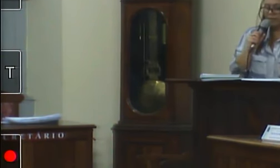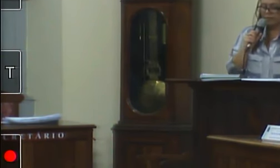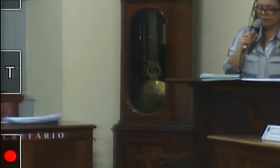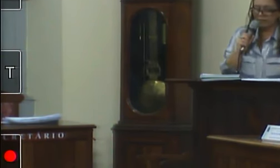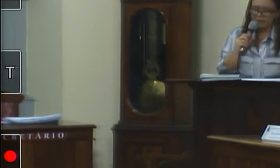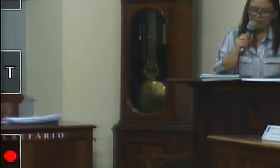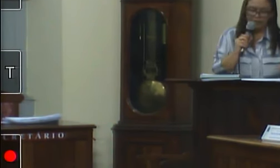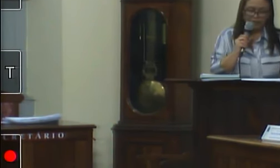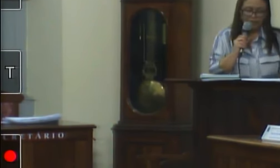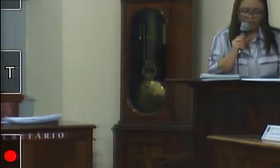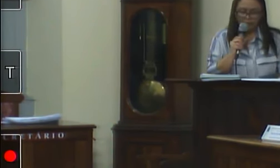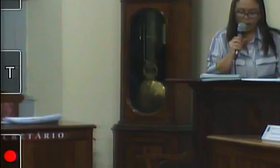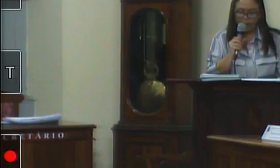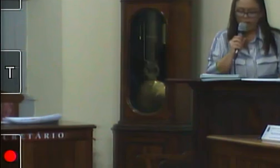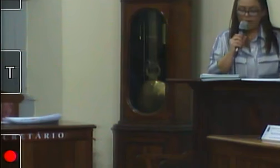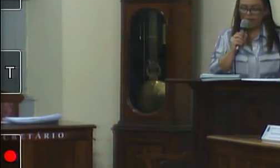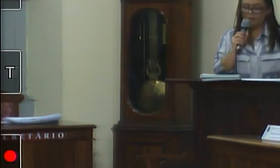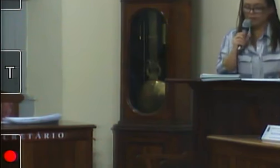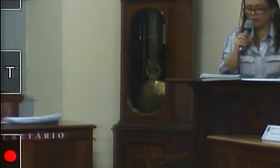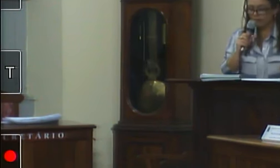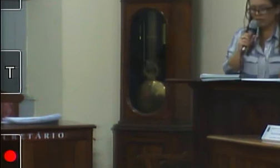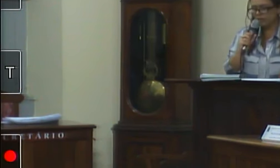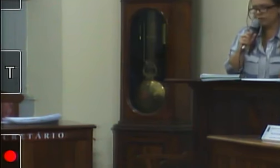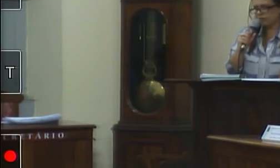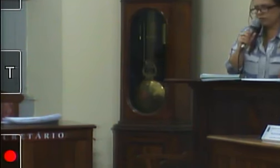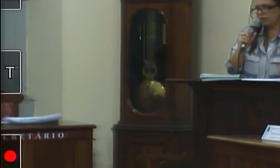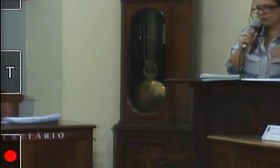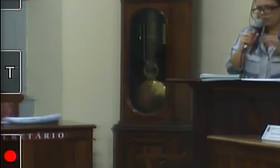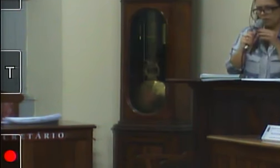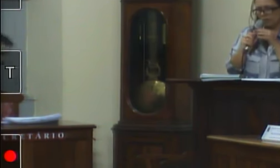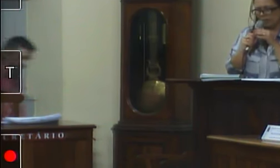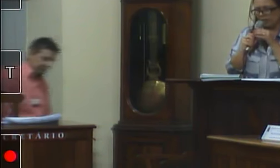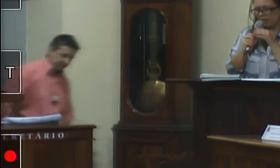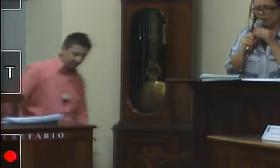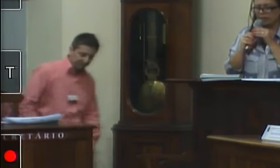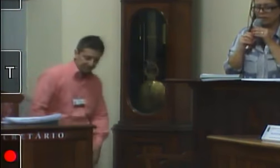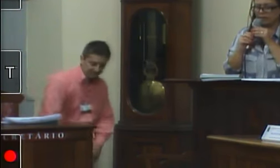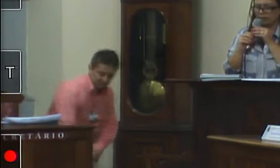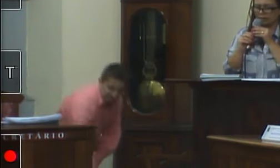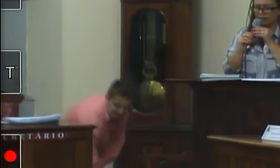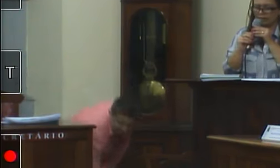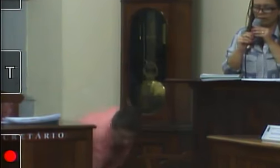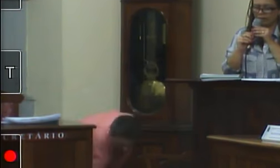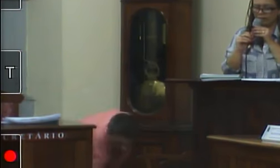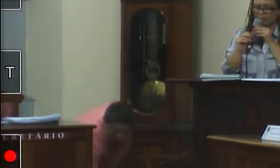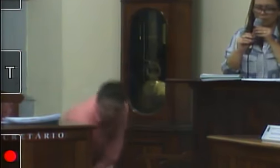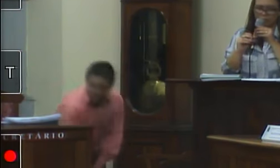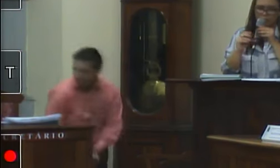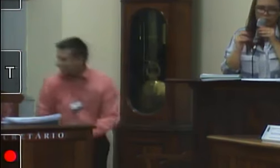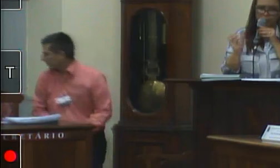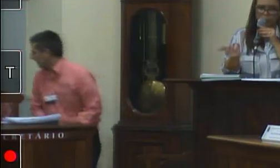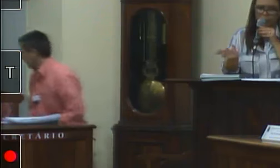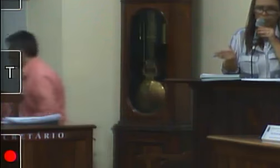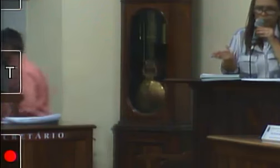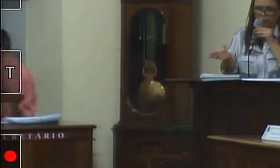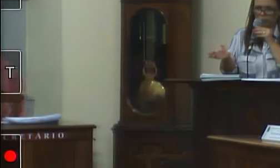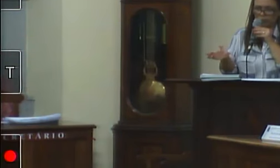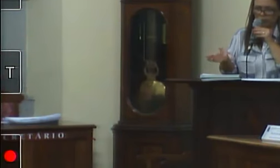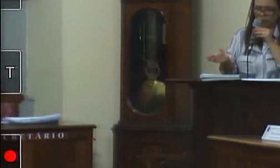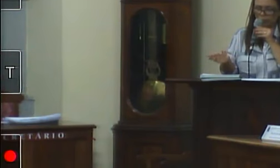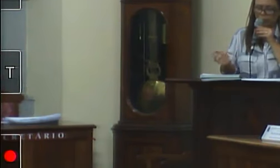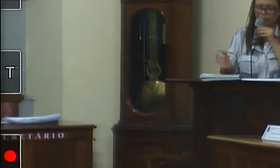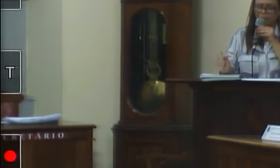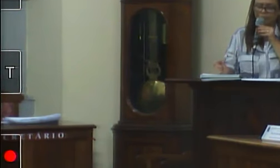Magalhães até vai explanar melhor, mas o que eu já adianto, nós lemos portarias, e é um projeto regional em forma